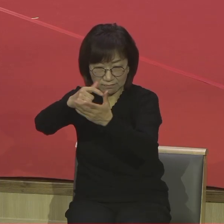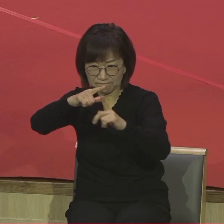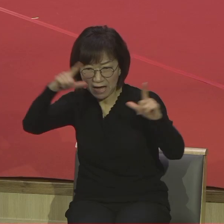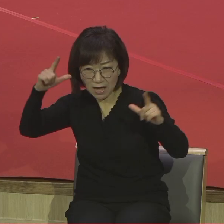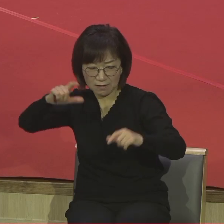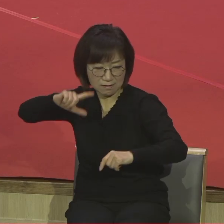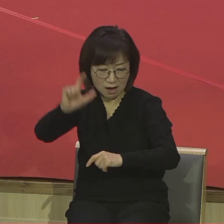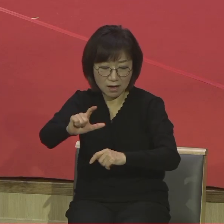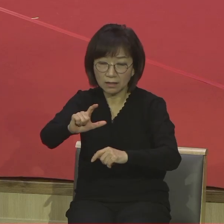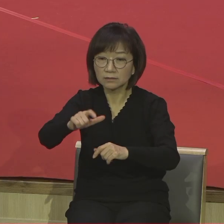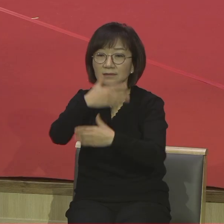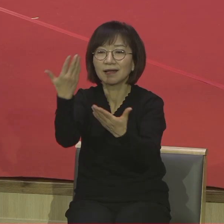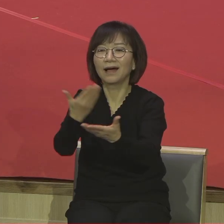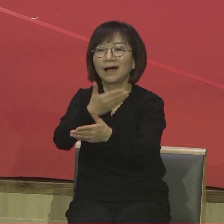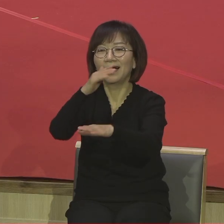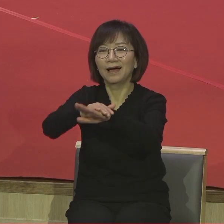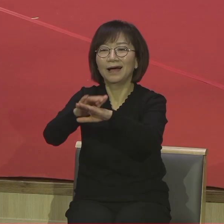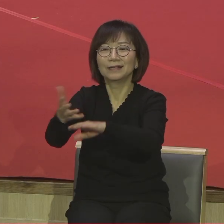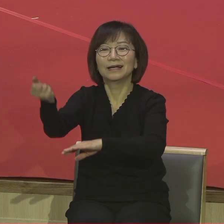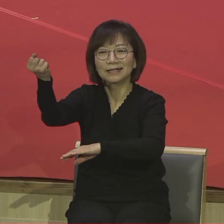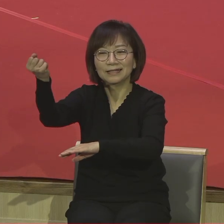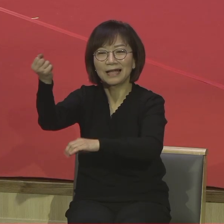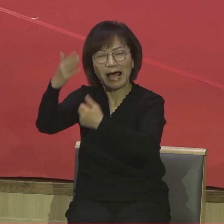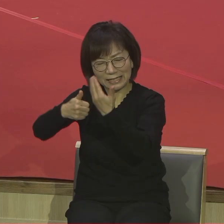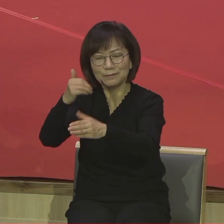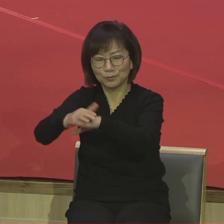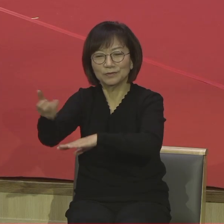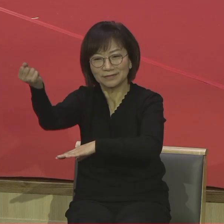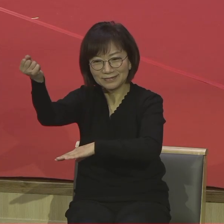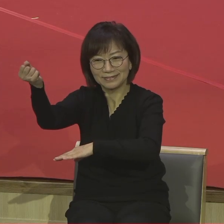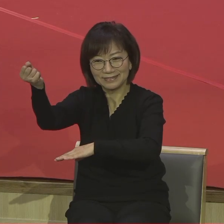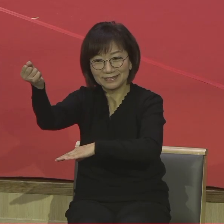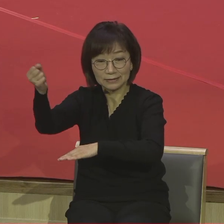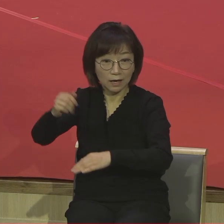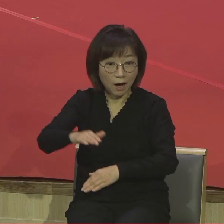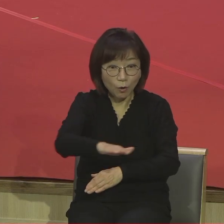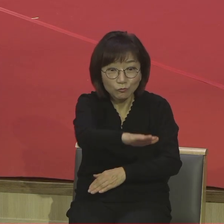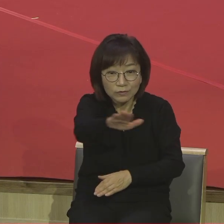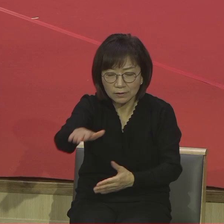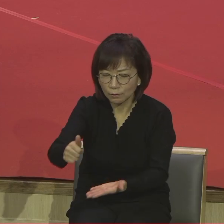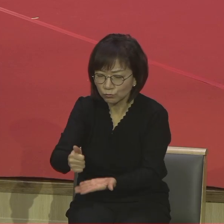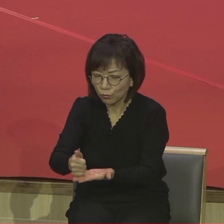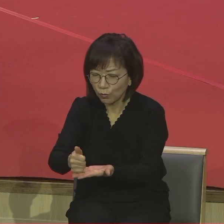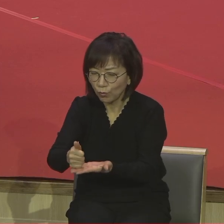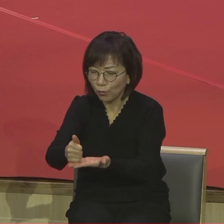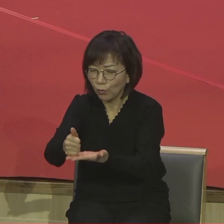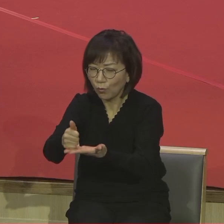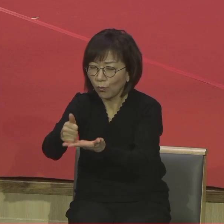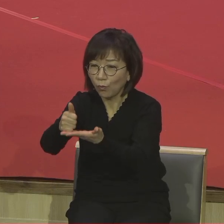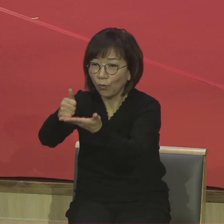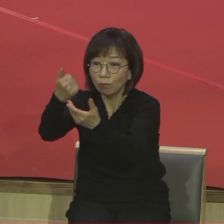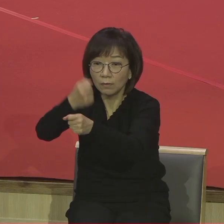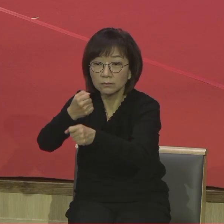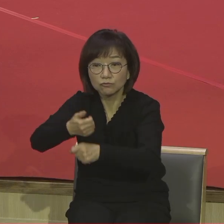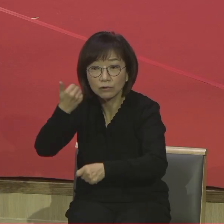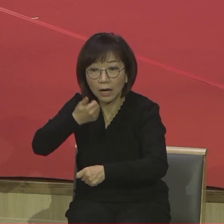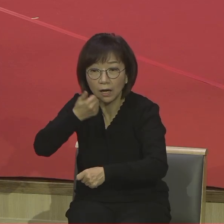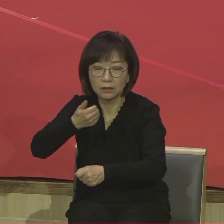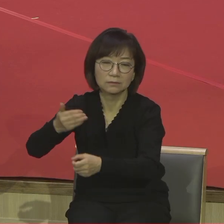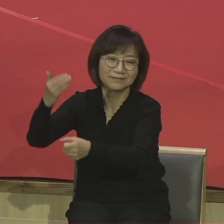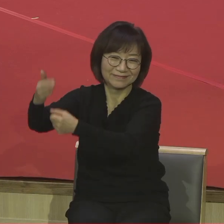있나이다. 그렇게 강조하고 있어요. 자, 우리를 높이시는 분은 누구냐? 하나님이세요.